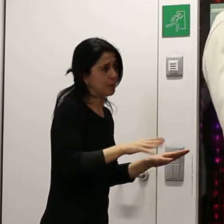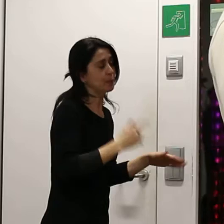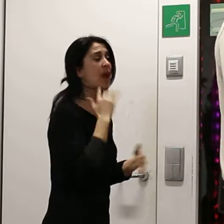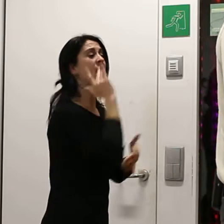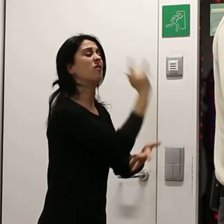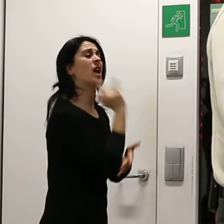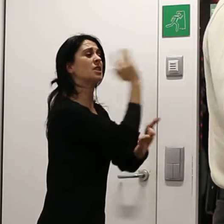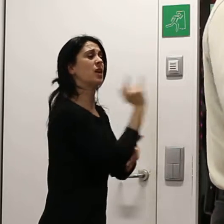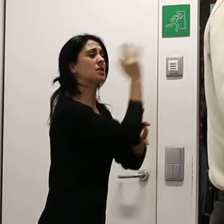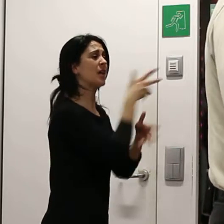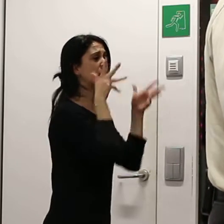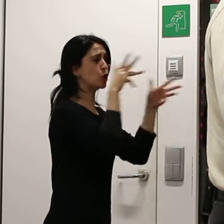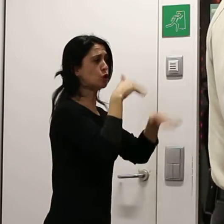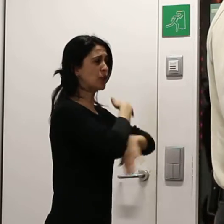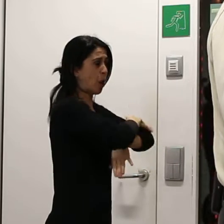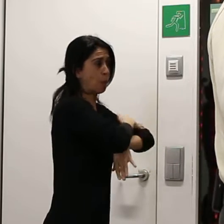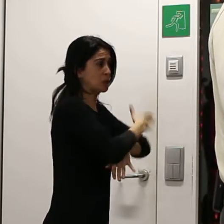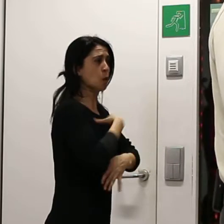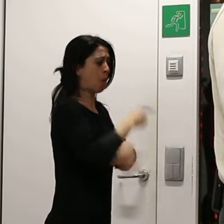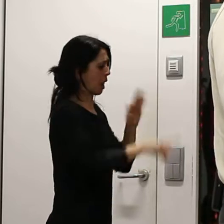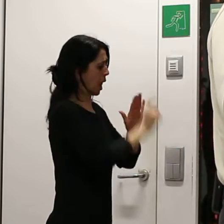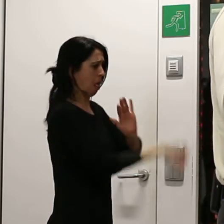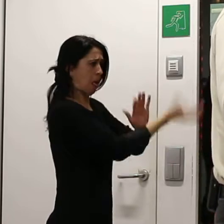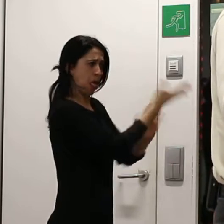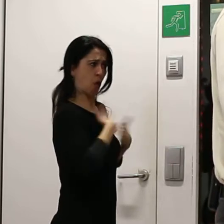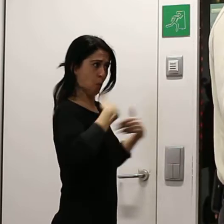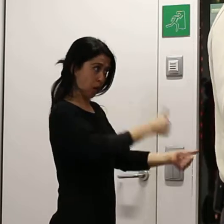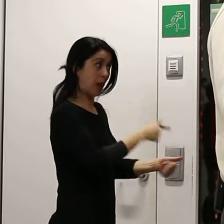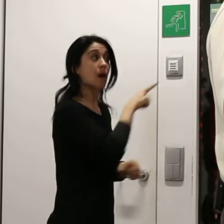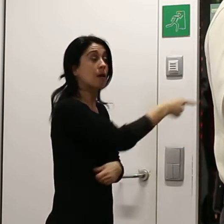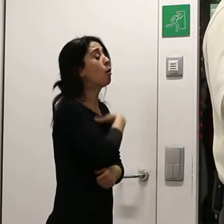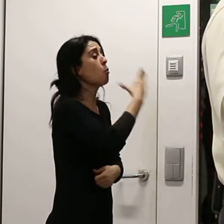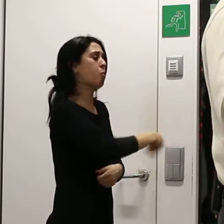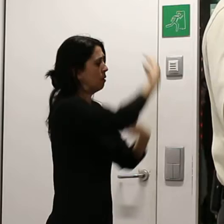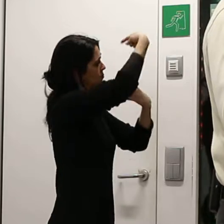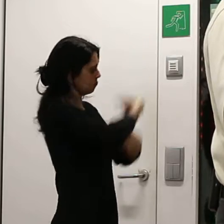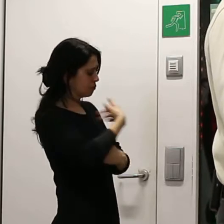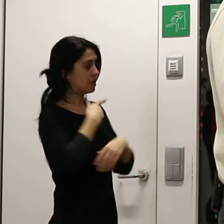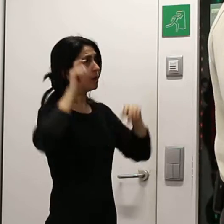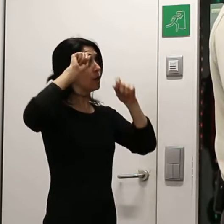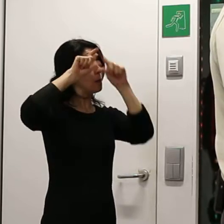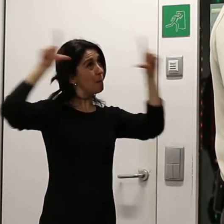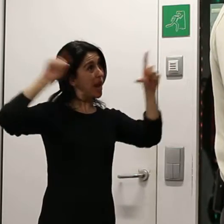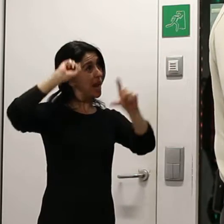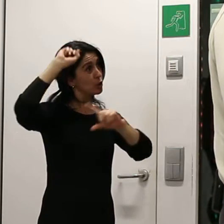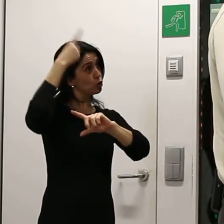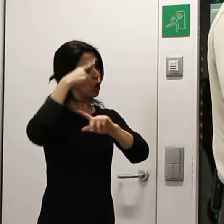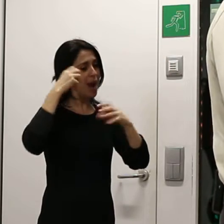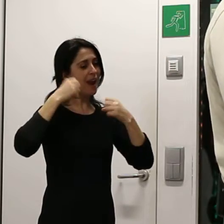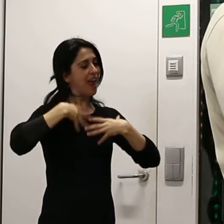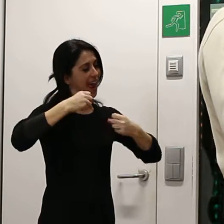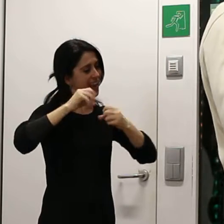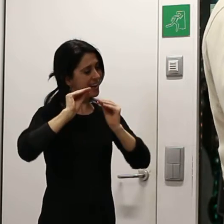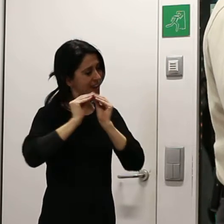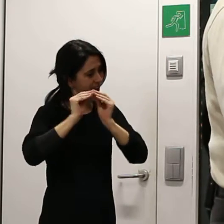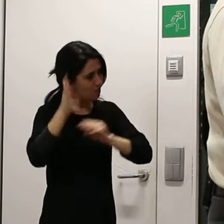de esa forma tan demencial que pueden sacar leyes como esta, nos pueden hacer pagar por la energía que producen nuestras placas. Pagar por